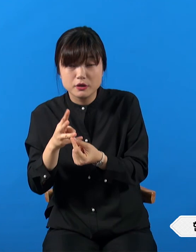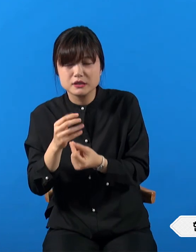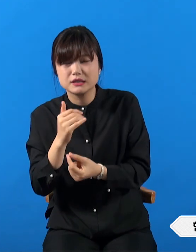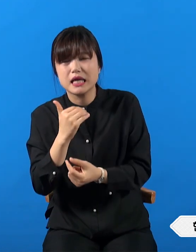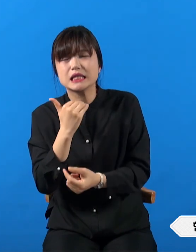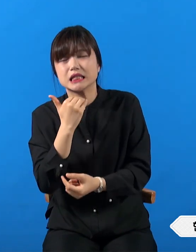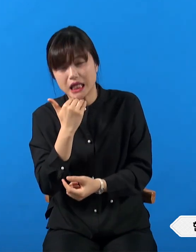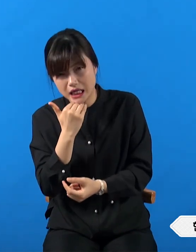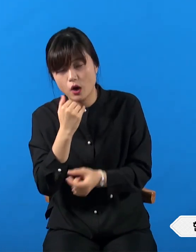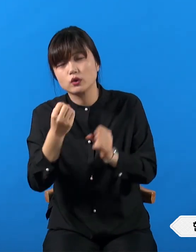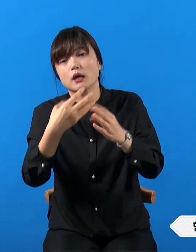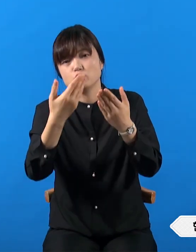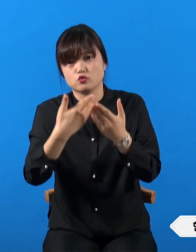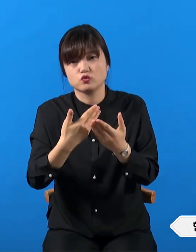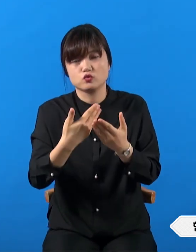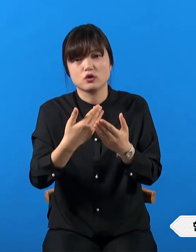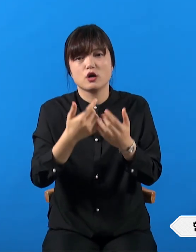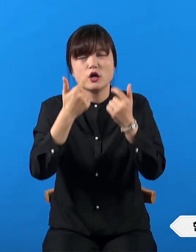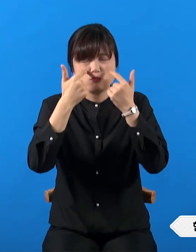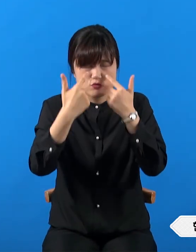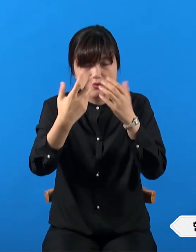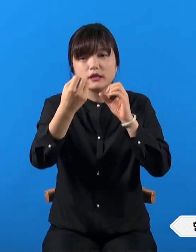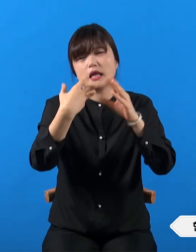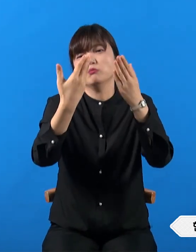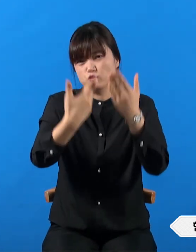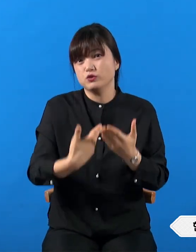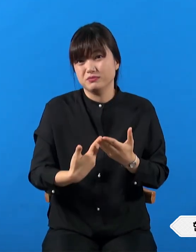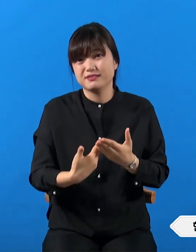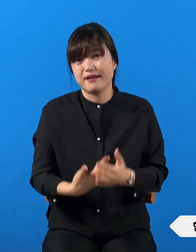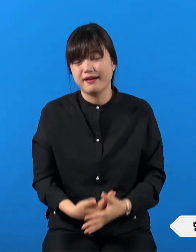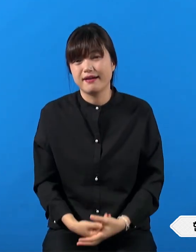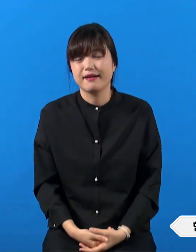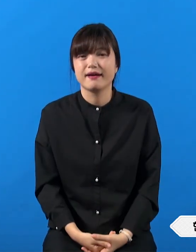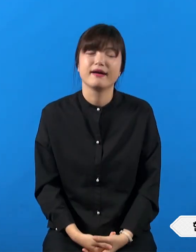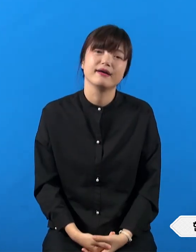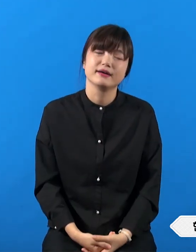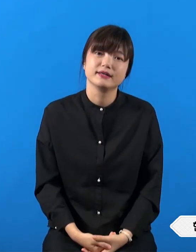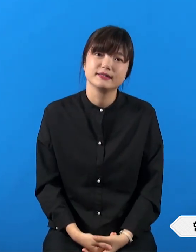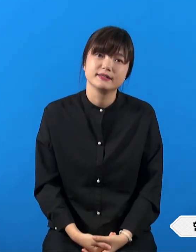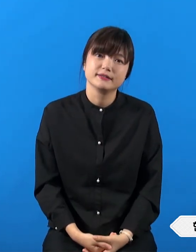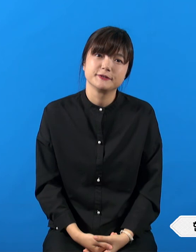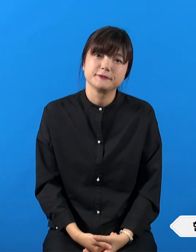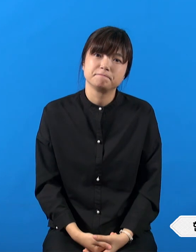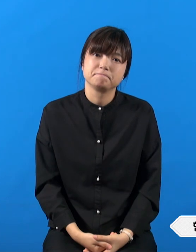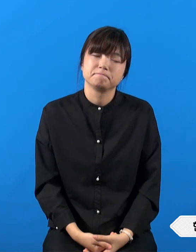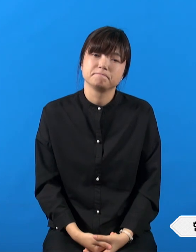응답해 주시든지 한 가지로는 분명히 응답해 주십니다.